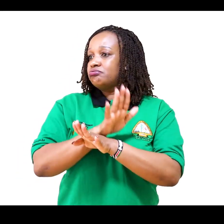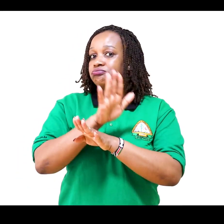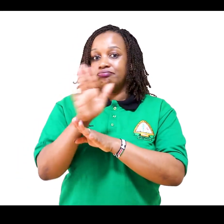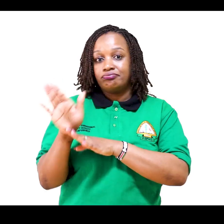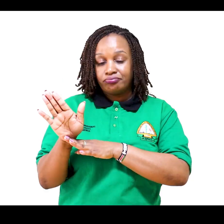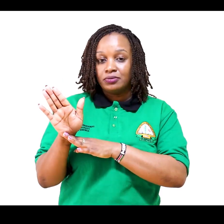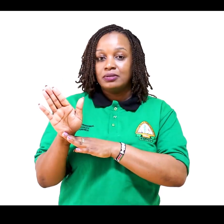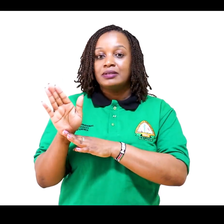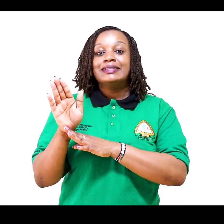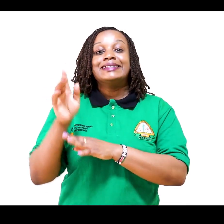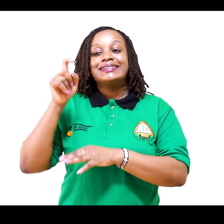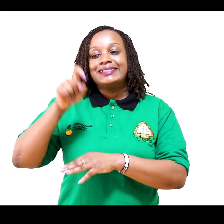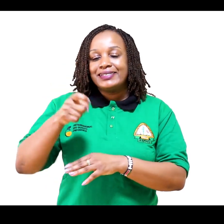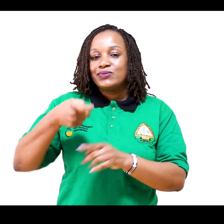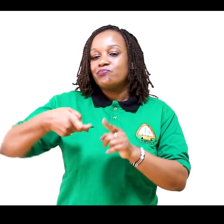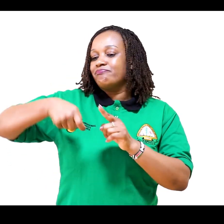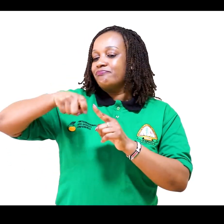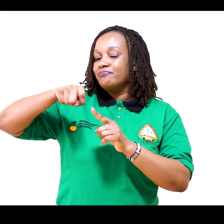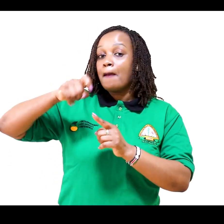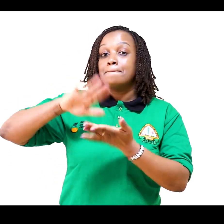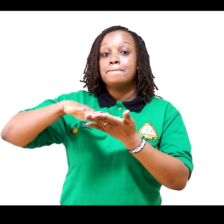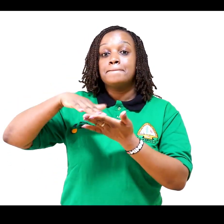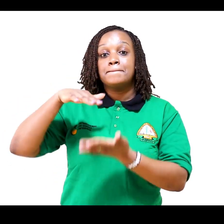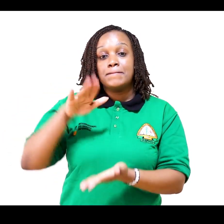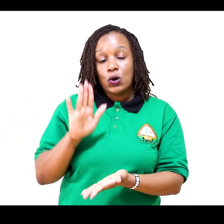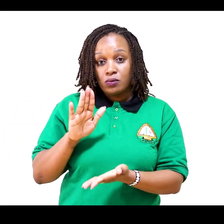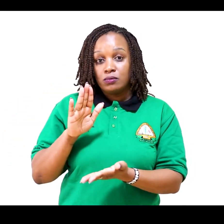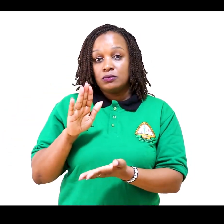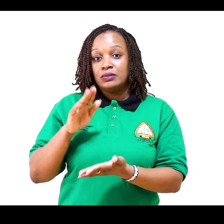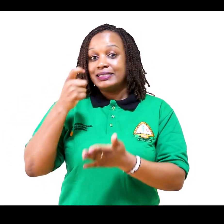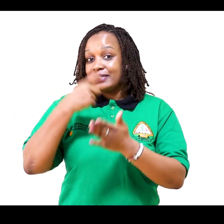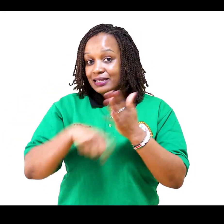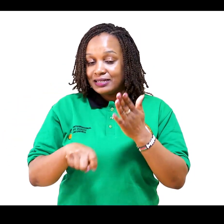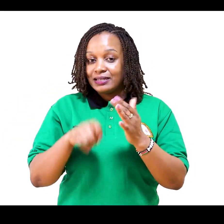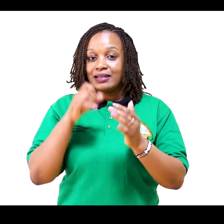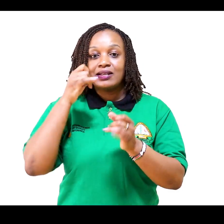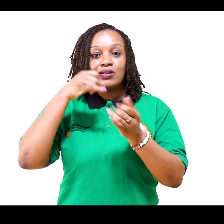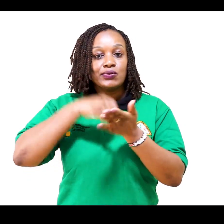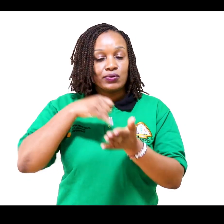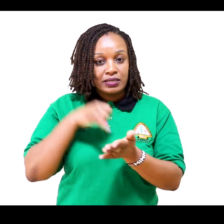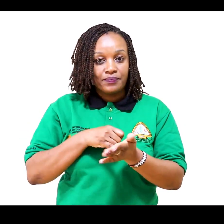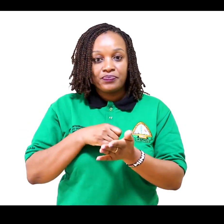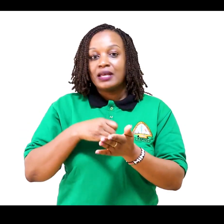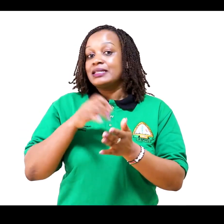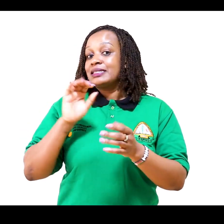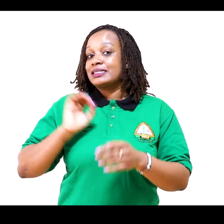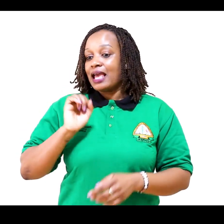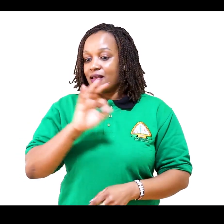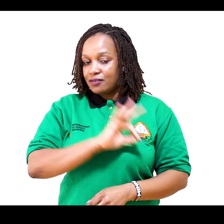tovuti zinaweza kuvutia ada za ziada ikijumuisha posho ya kujikimu ya wafanyikazi na gharama